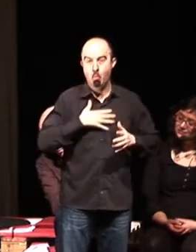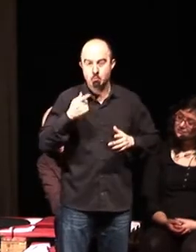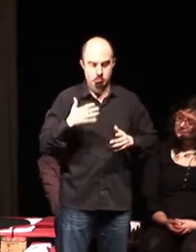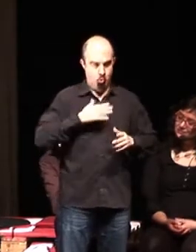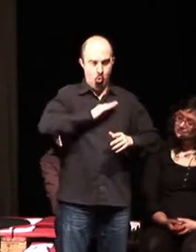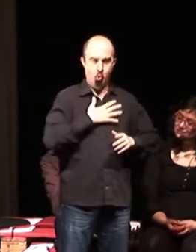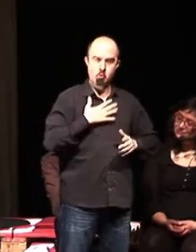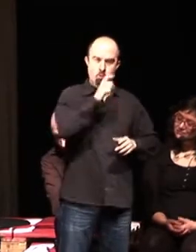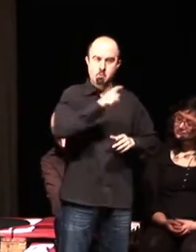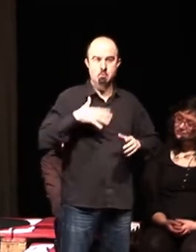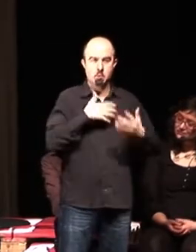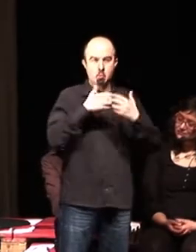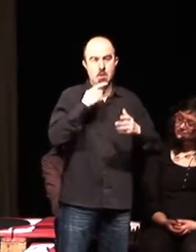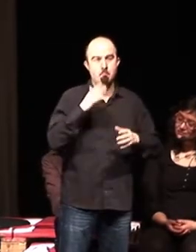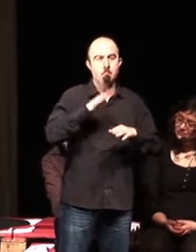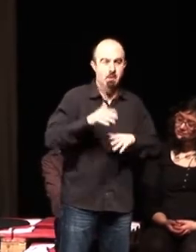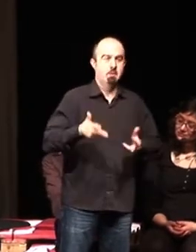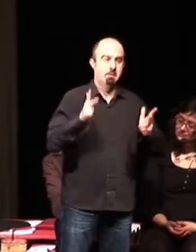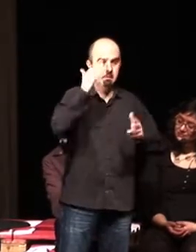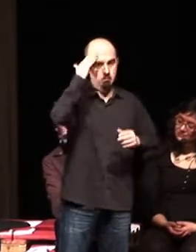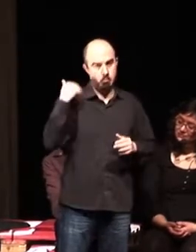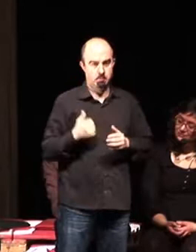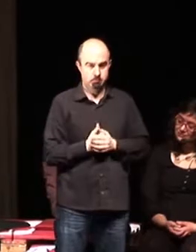és de la gent que lluita per la llibertat dels pobles. Bé,